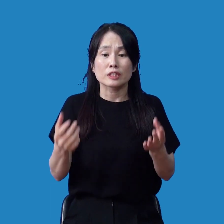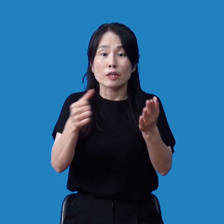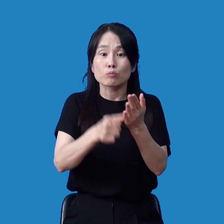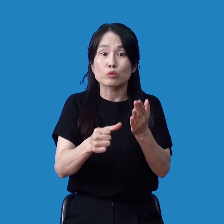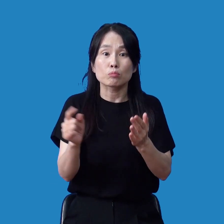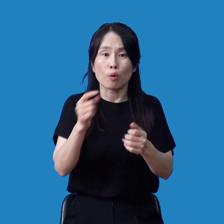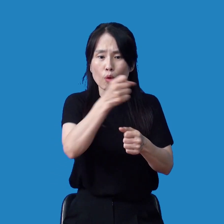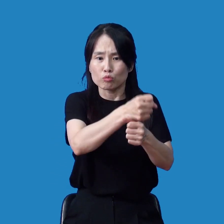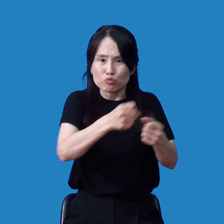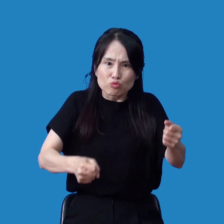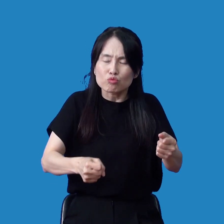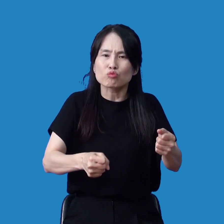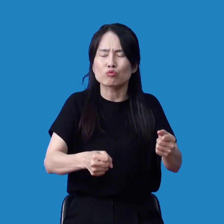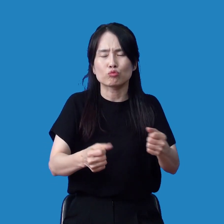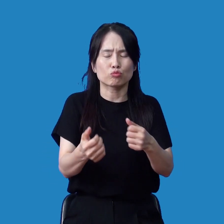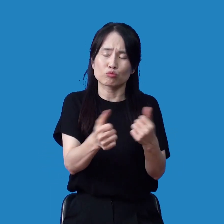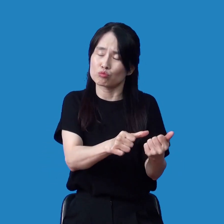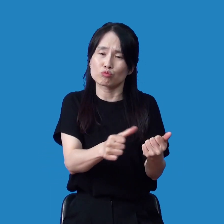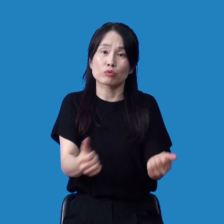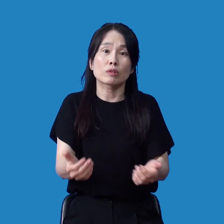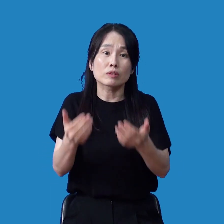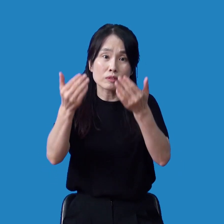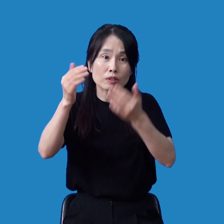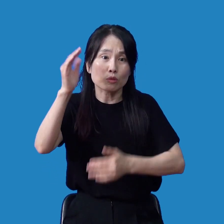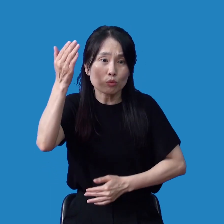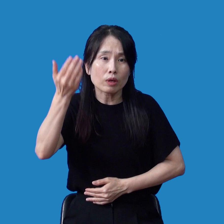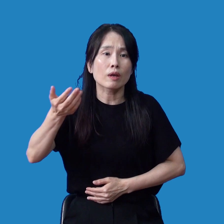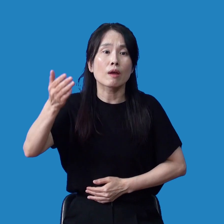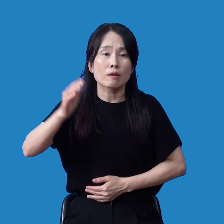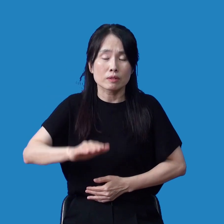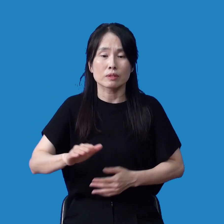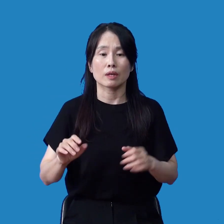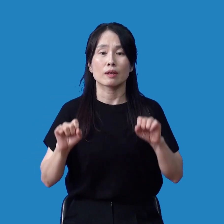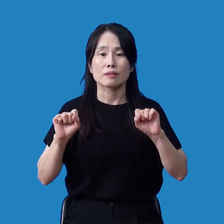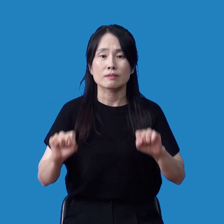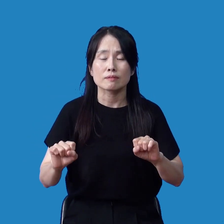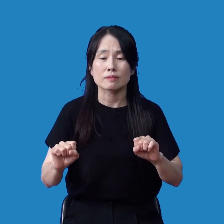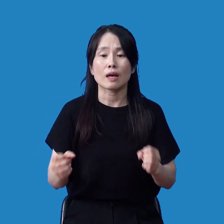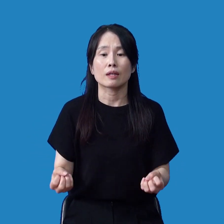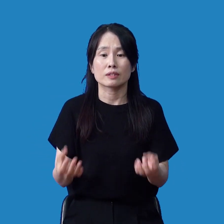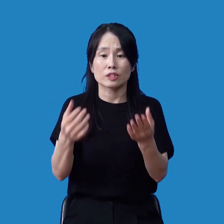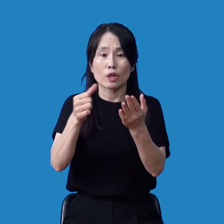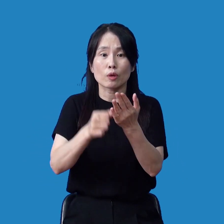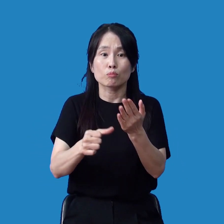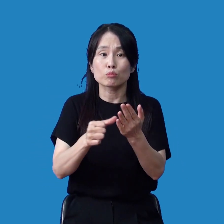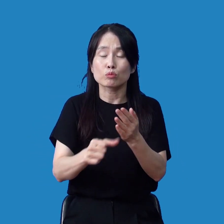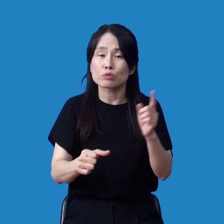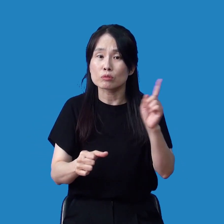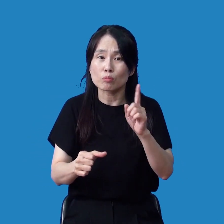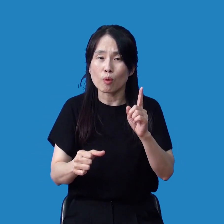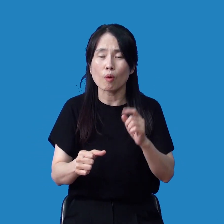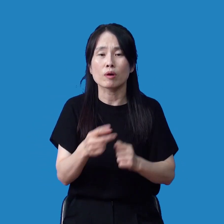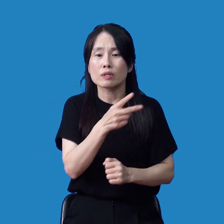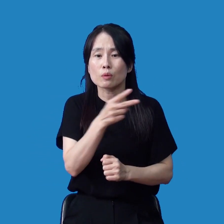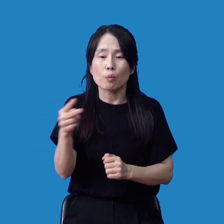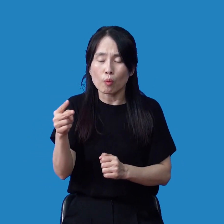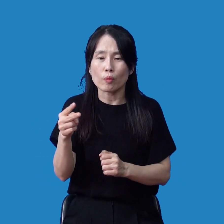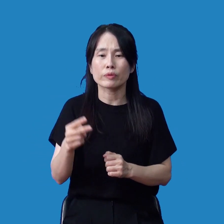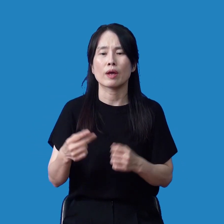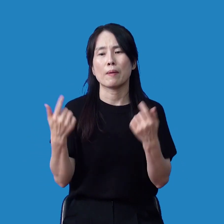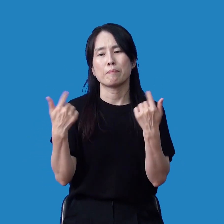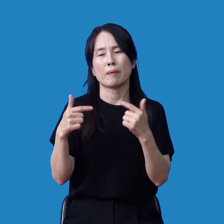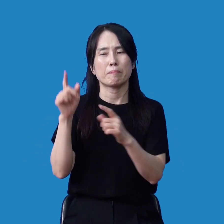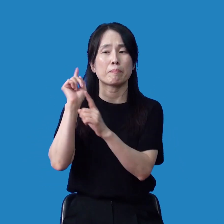제물 아닙니까? 그런데 산제물이라고 한 것은 우리의 매일의 삶이